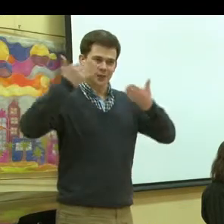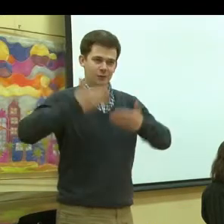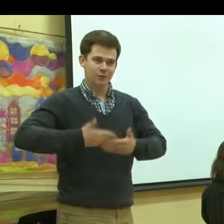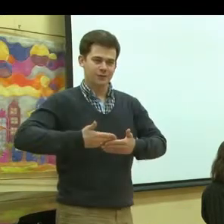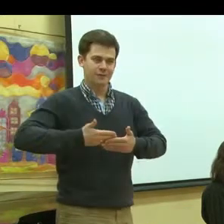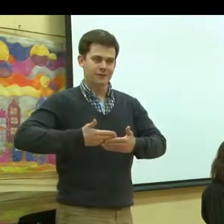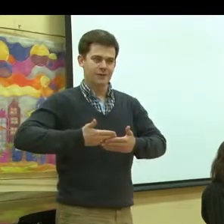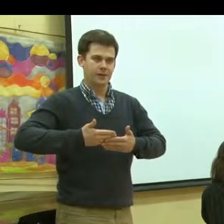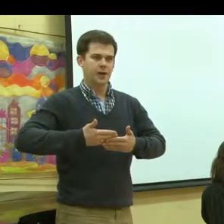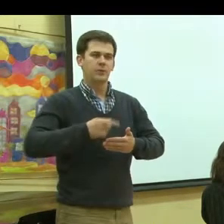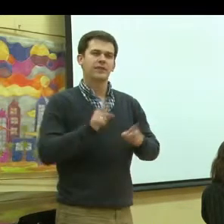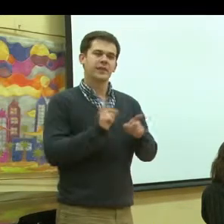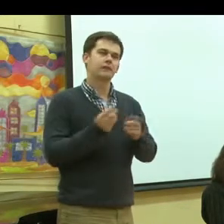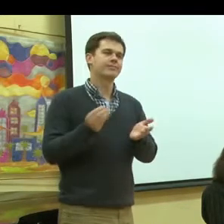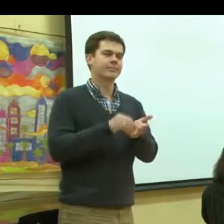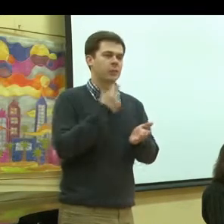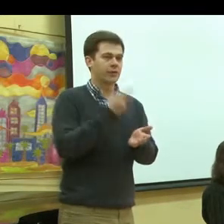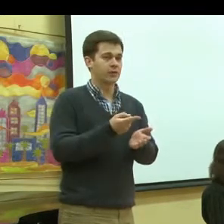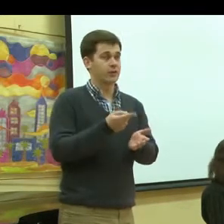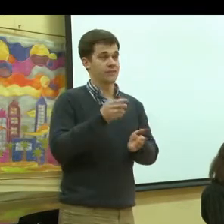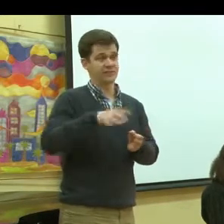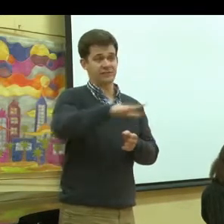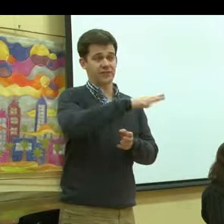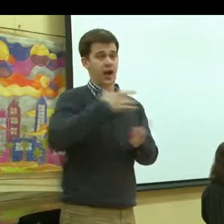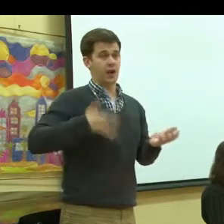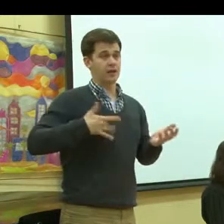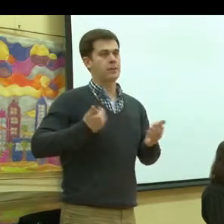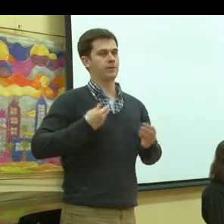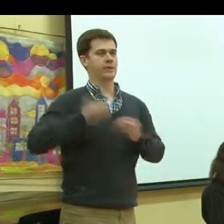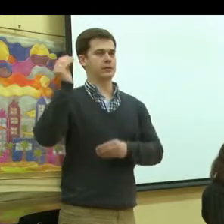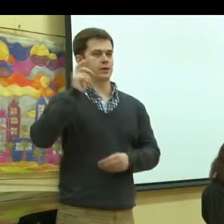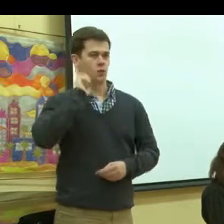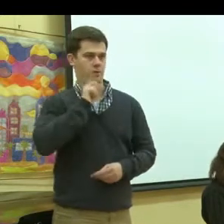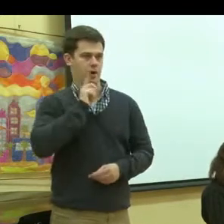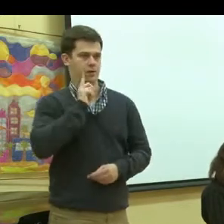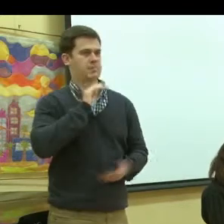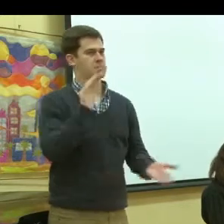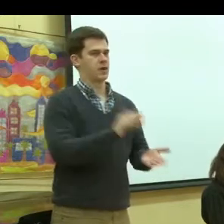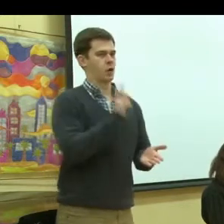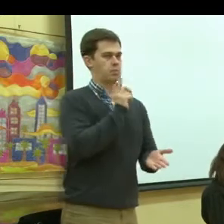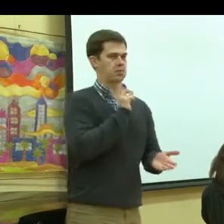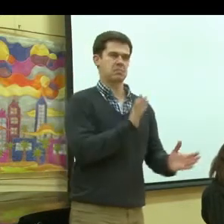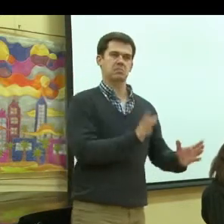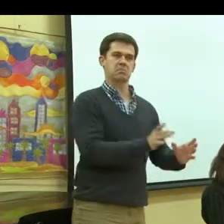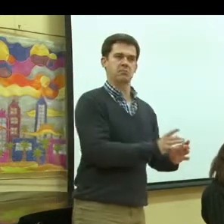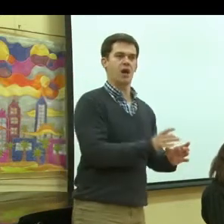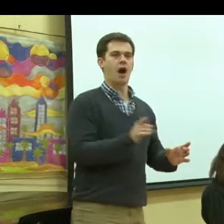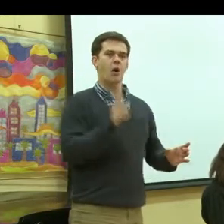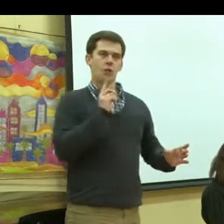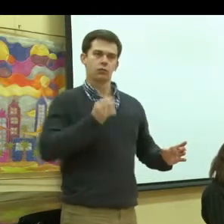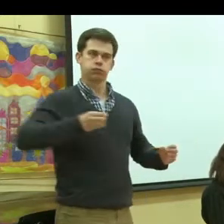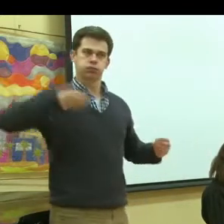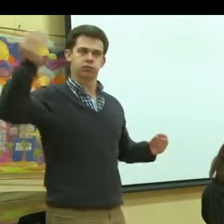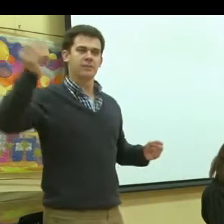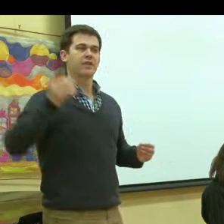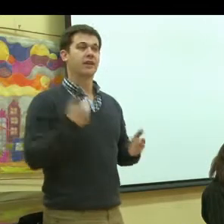że w owym czasie jakby wśród populacji przeważali mężczyźni, tak, w sensie było ich więcej niż kobiet, oni sobie gdzieś tam, nie wiem, byli, chcieli się